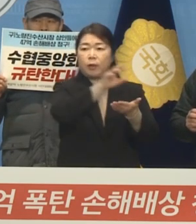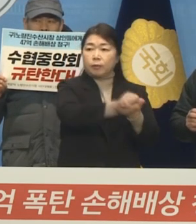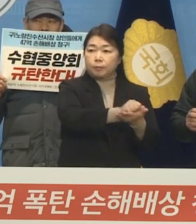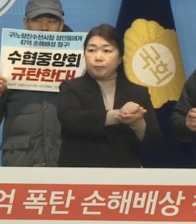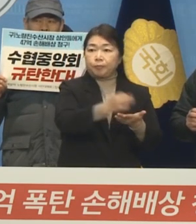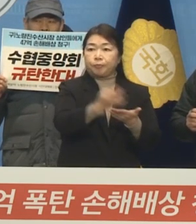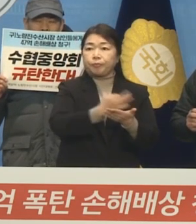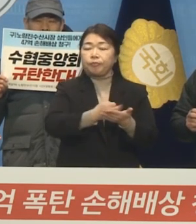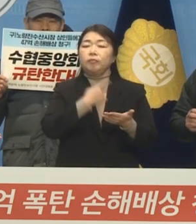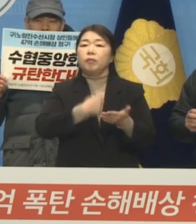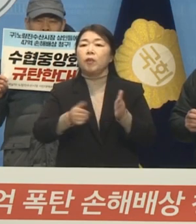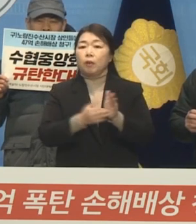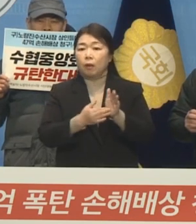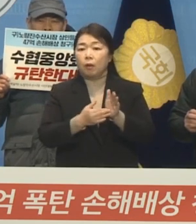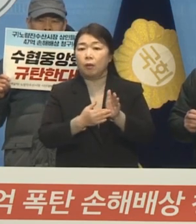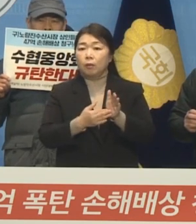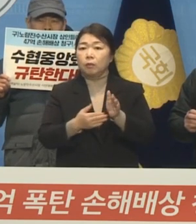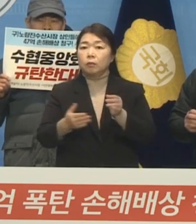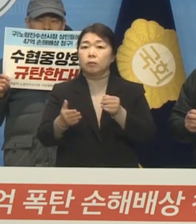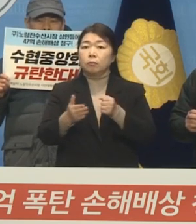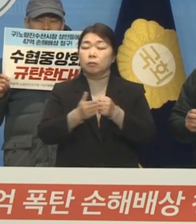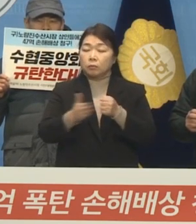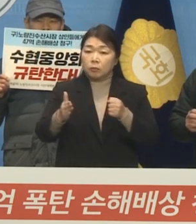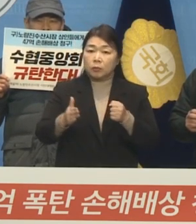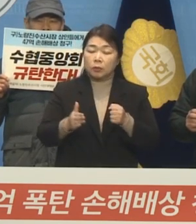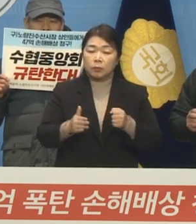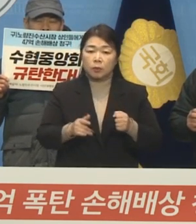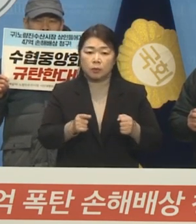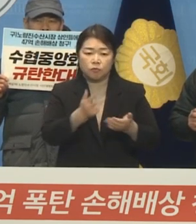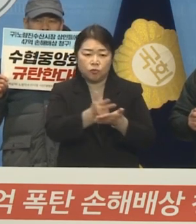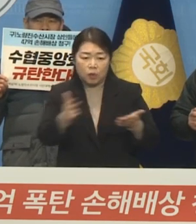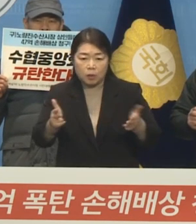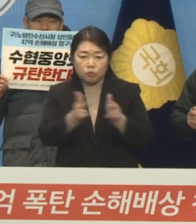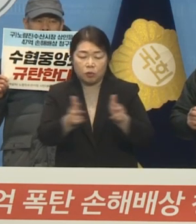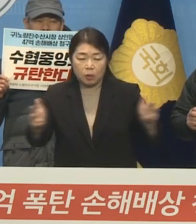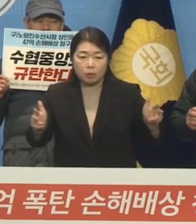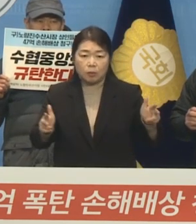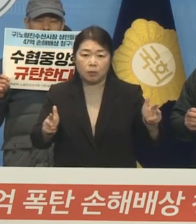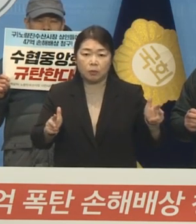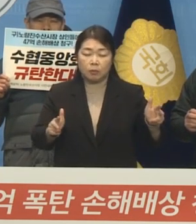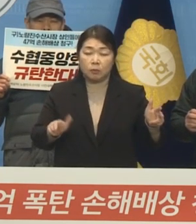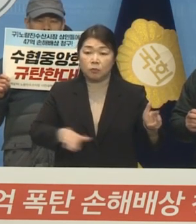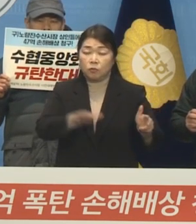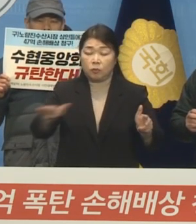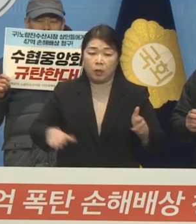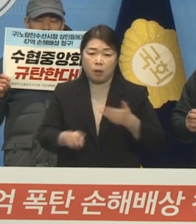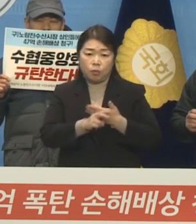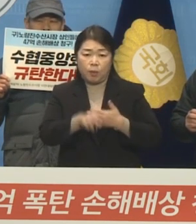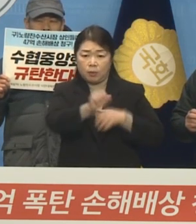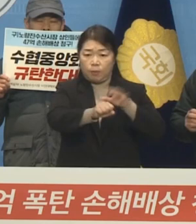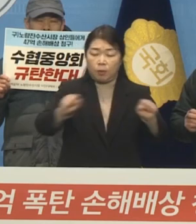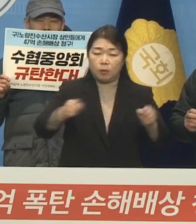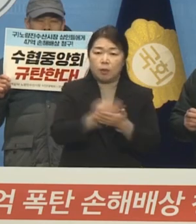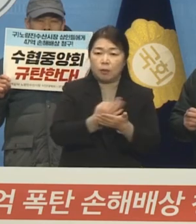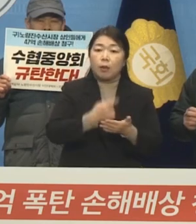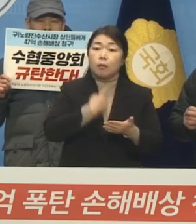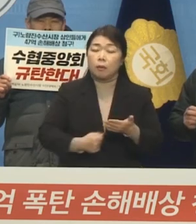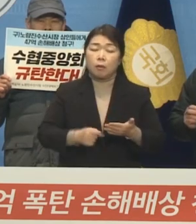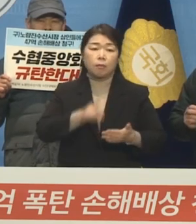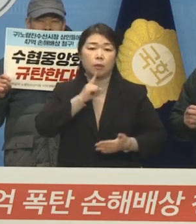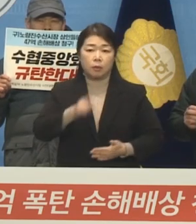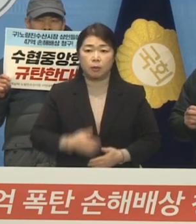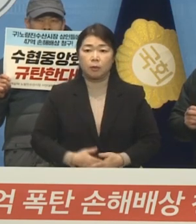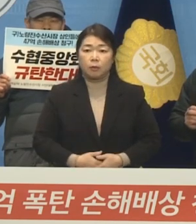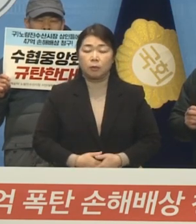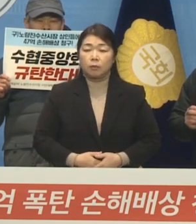수익했다. 적극적으로 점유를 배제를 했었다. 그리고